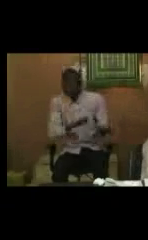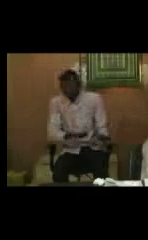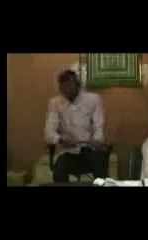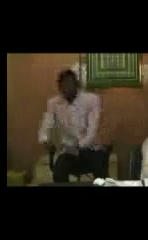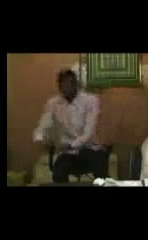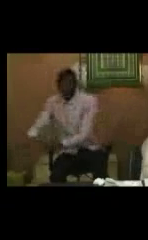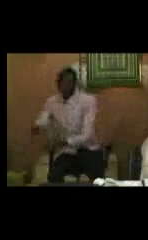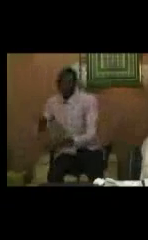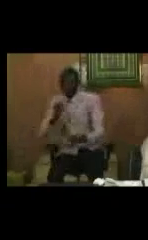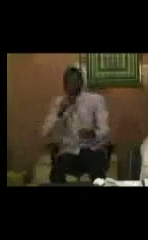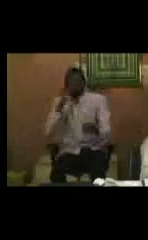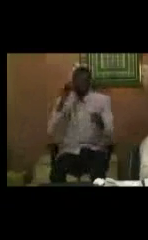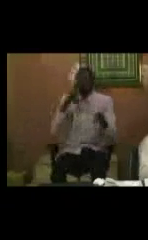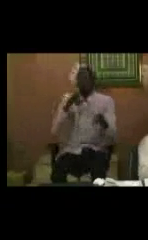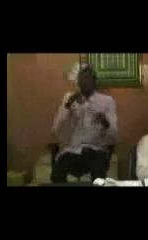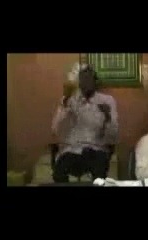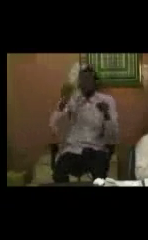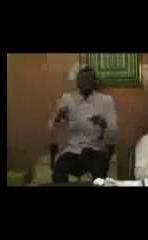ko ku gifa ma jenso